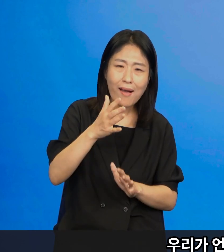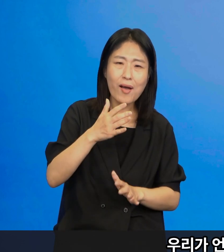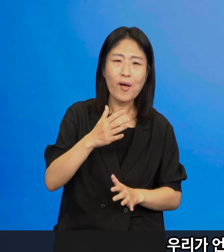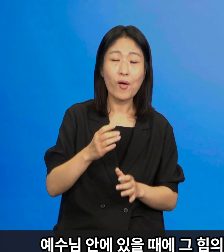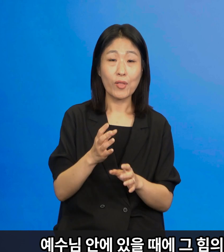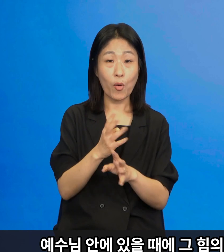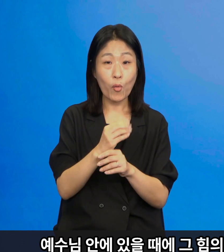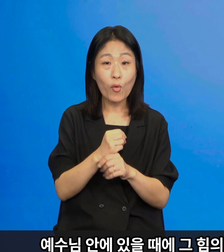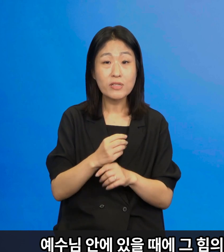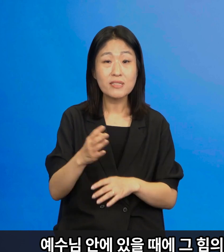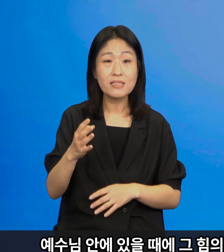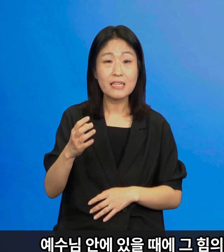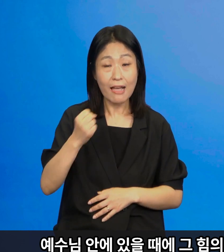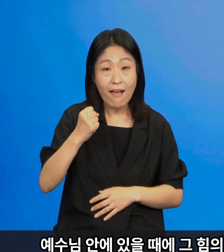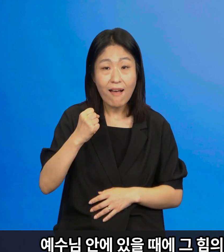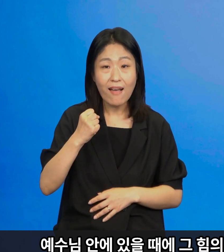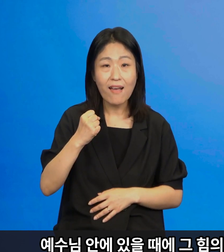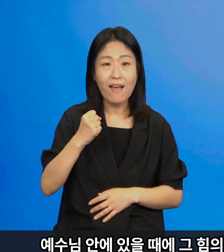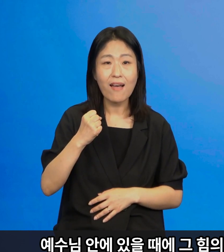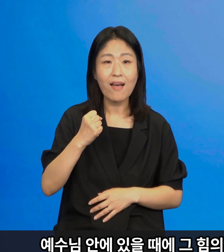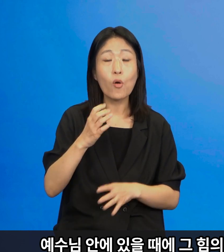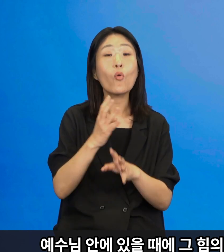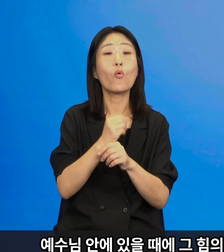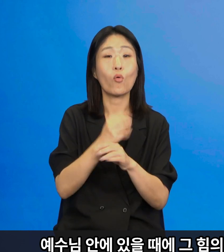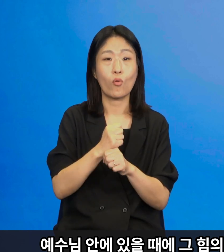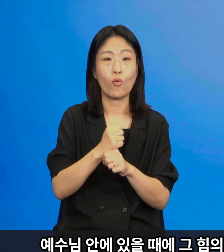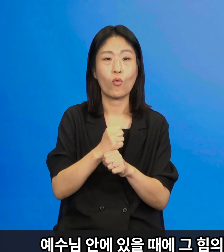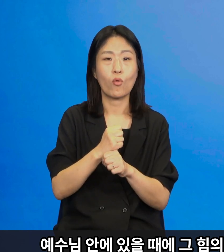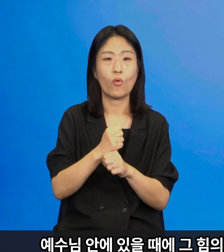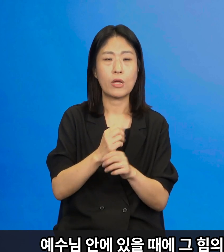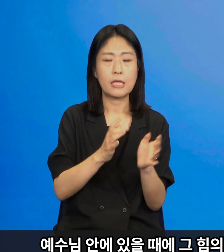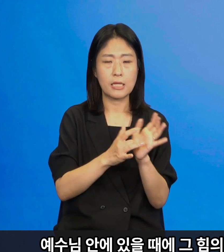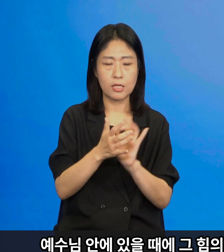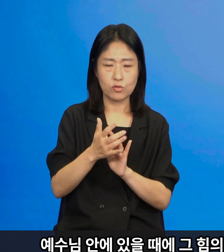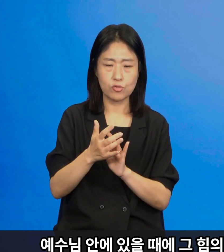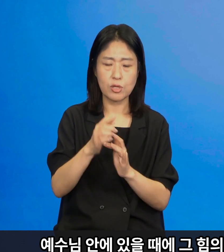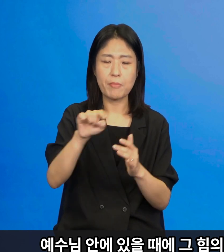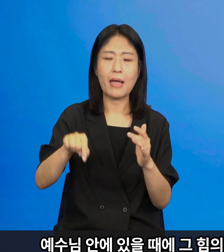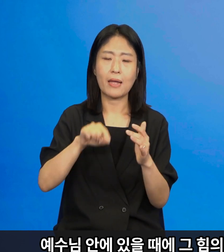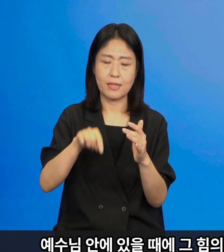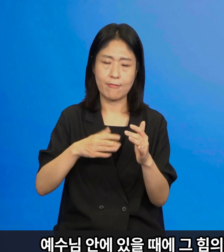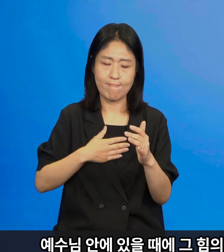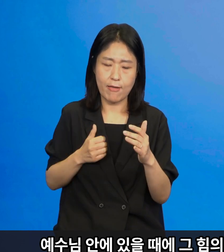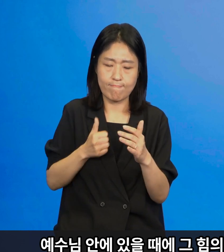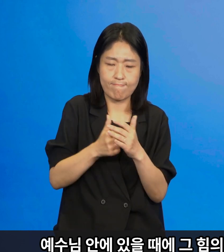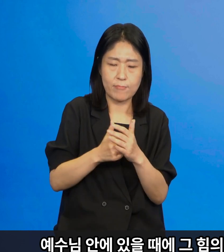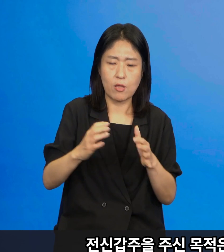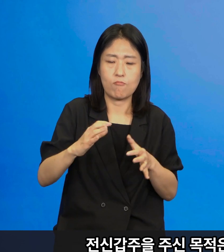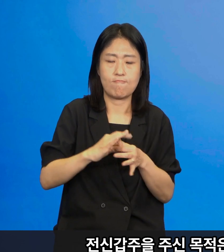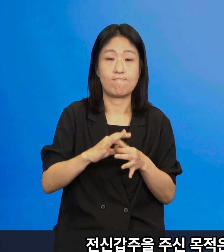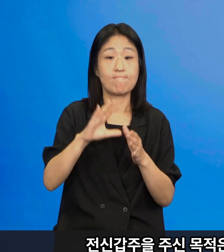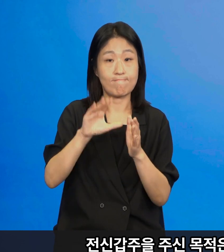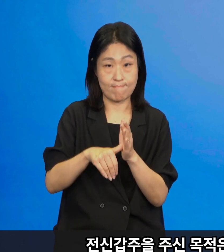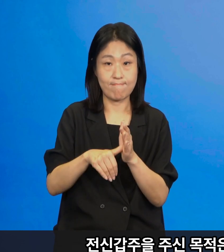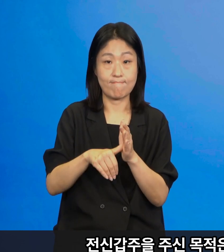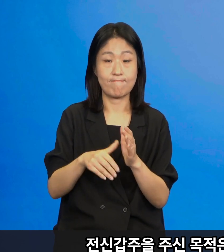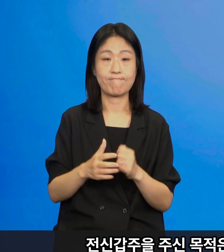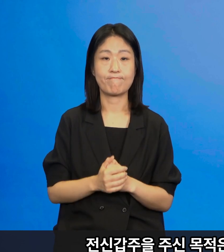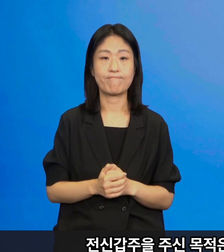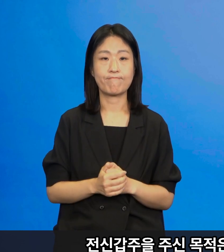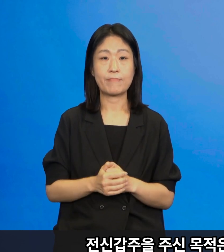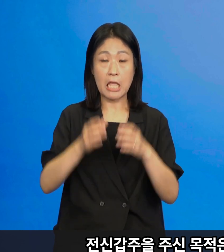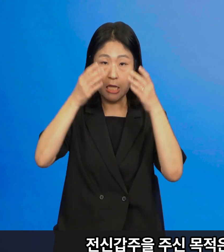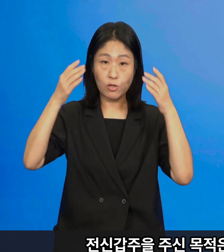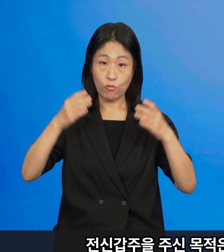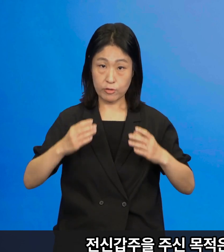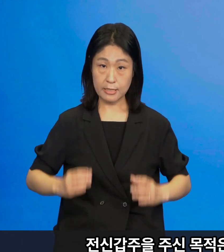강건하세요? 예수님 안에 있을 때에 그 힘의 능력으로 강건할 수 있는 것이에요. 전신갑주를 주신 목적은